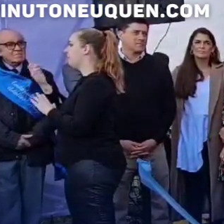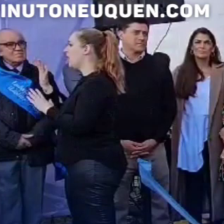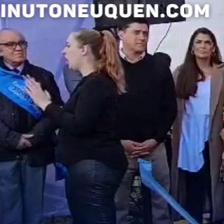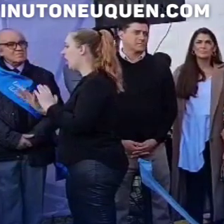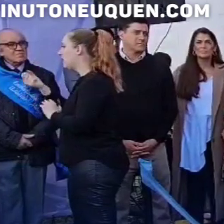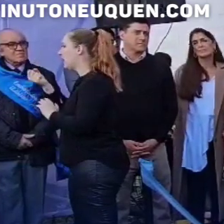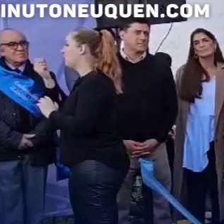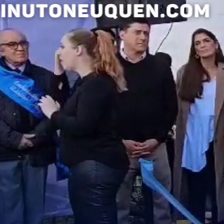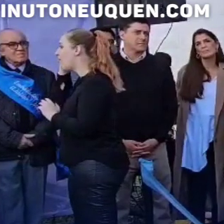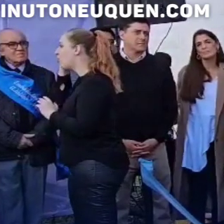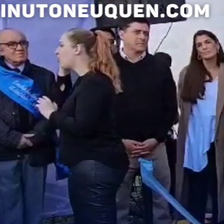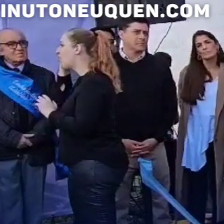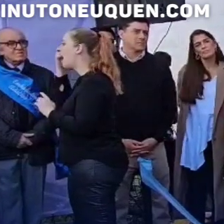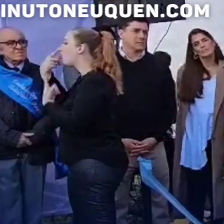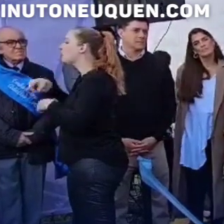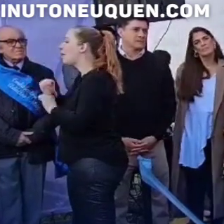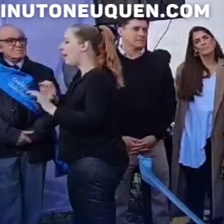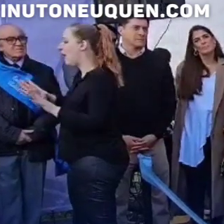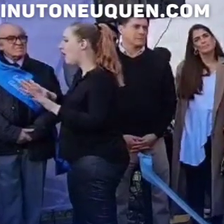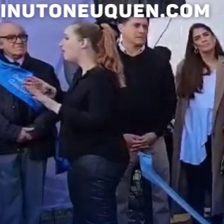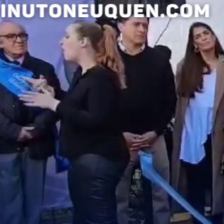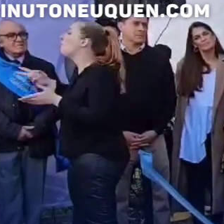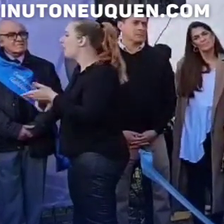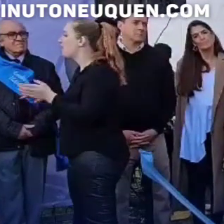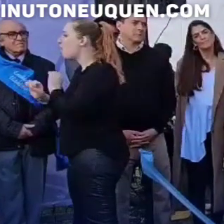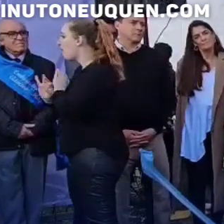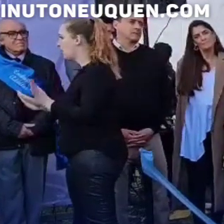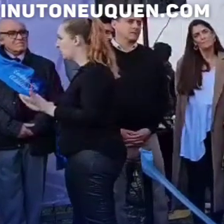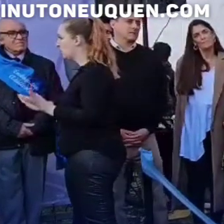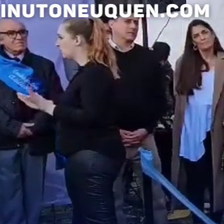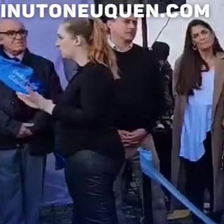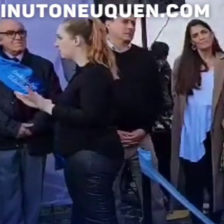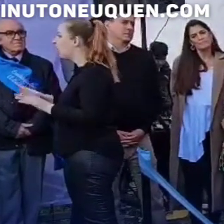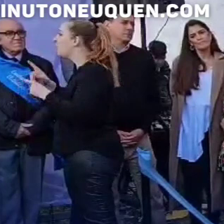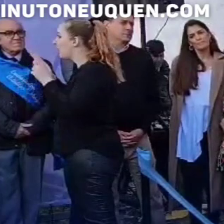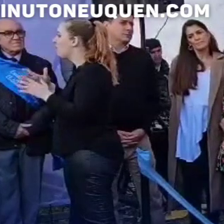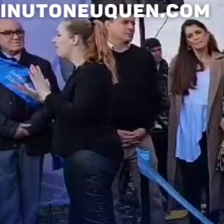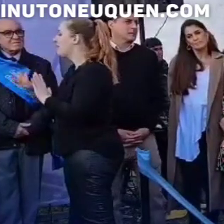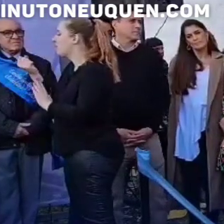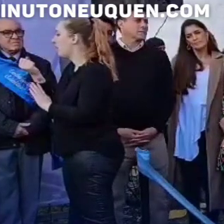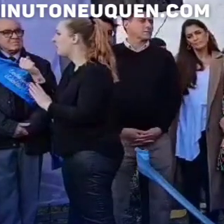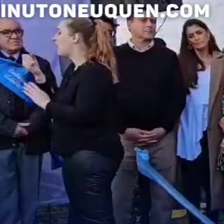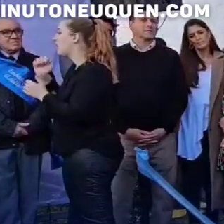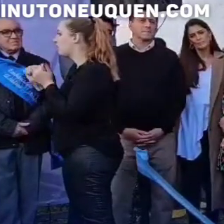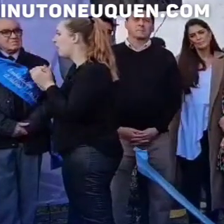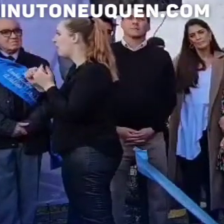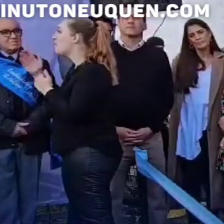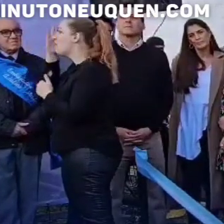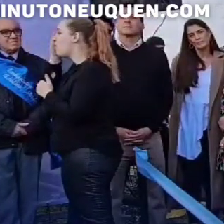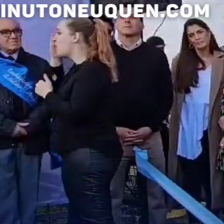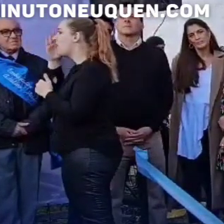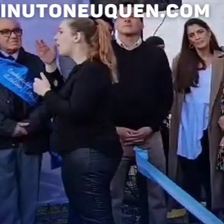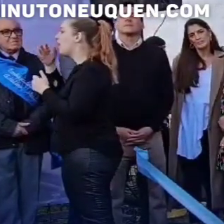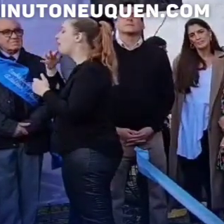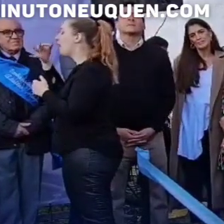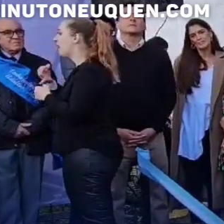rescatando, teniendo memoria de lo malo que pasó en la historia para que nunca más vuelva a pasar. Eso también es rescatar la historia. Memoria, justicia y verdad y